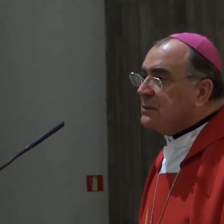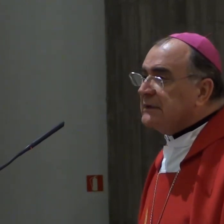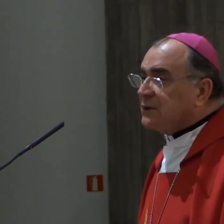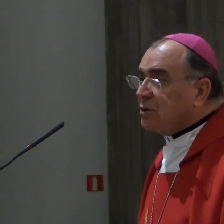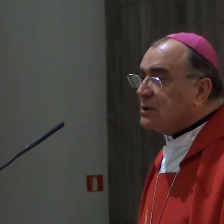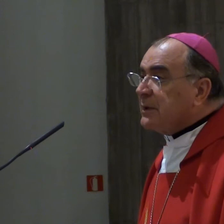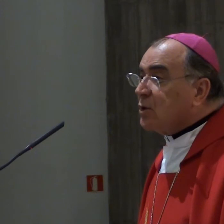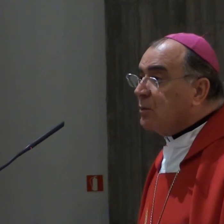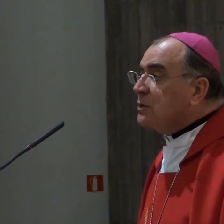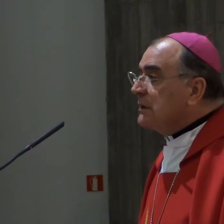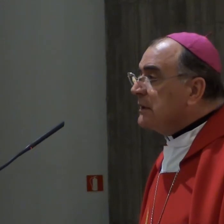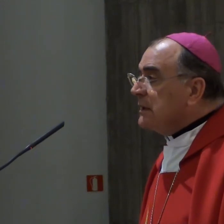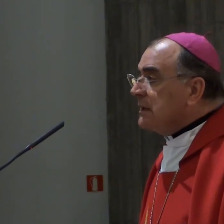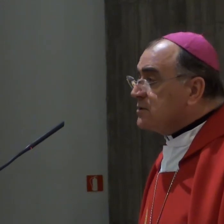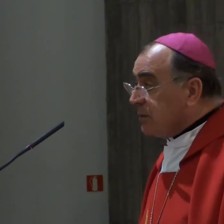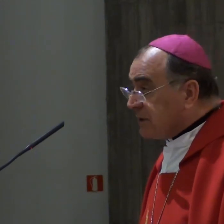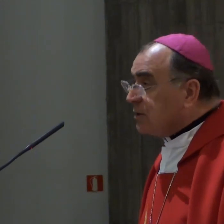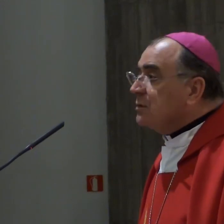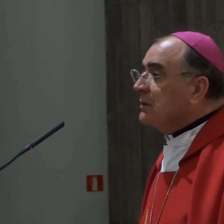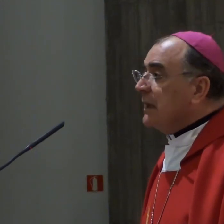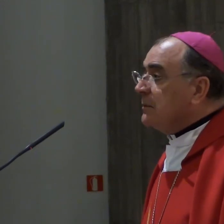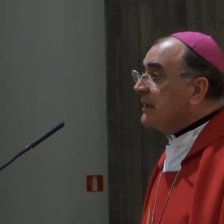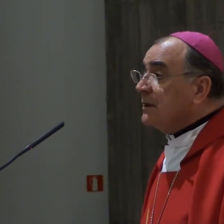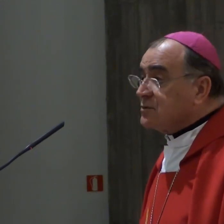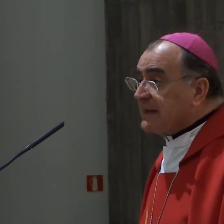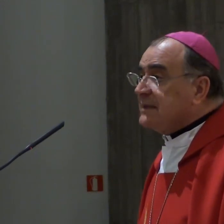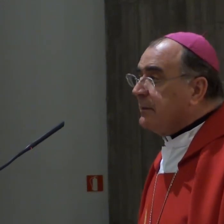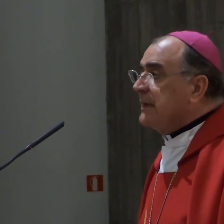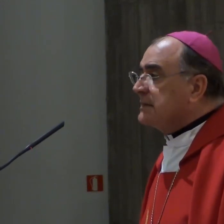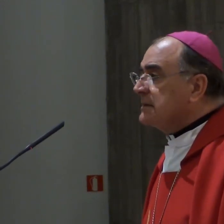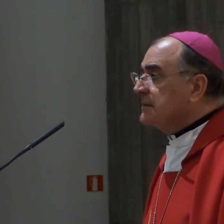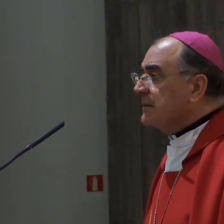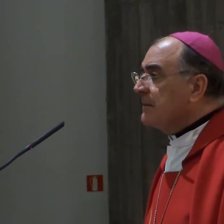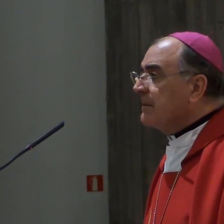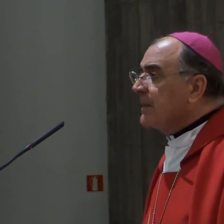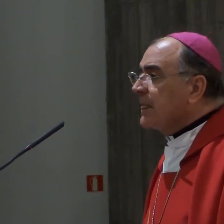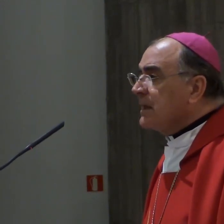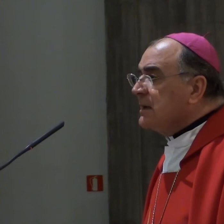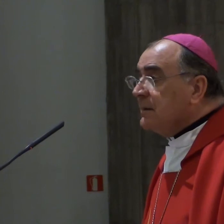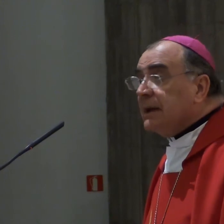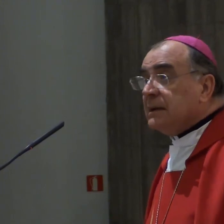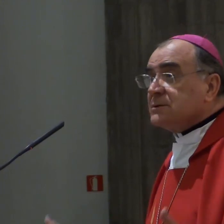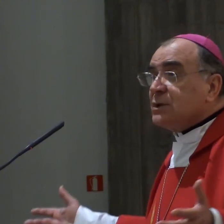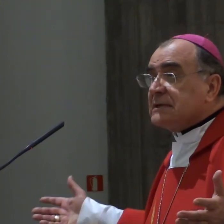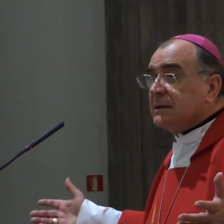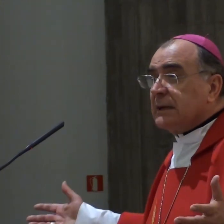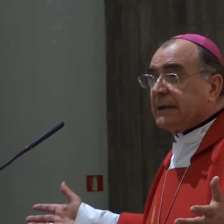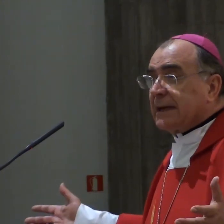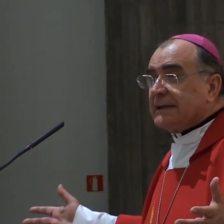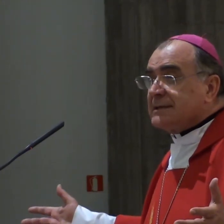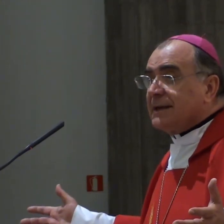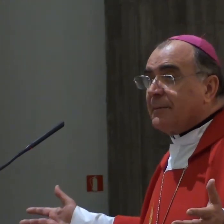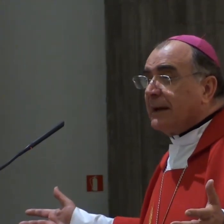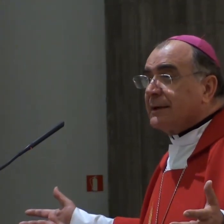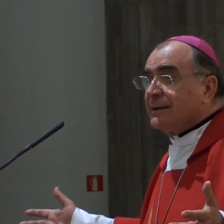bien de los de todos los bien común y sobre todo el día de los más esto